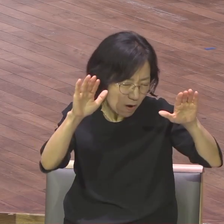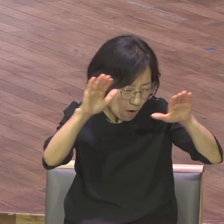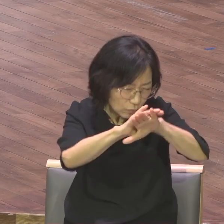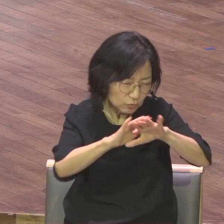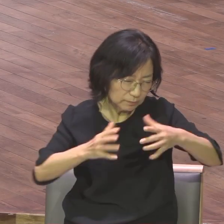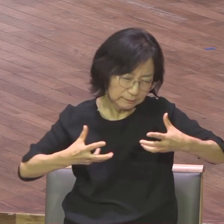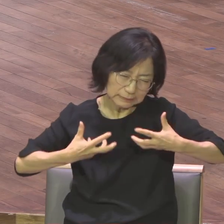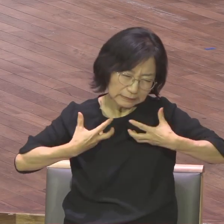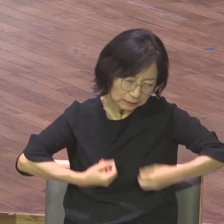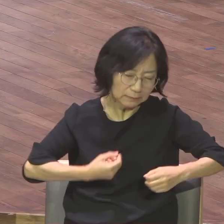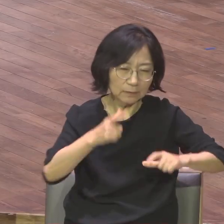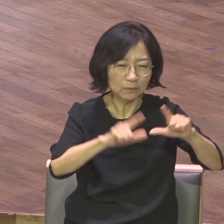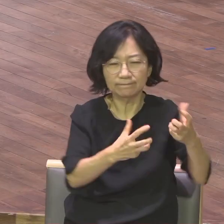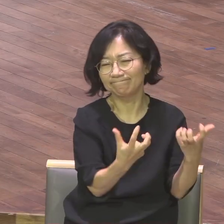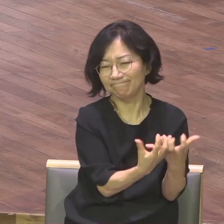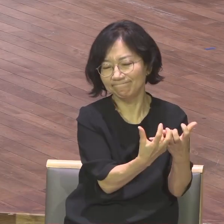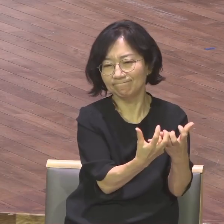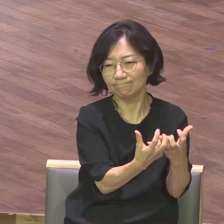현장이